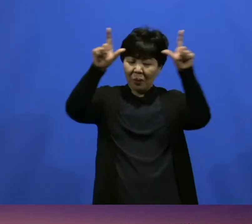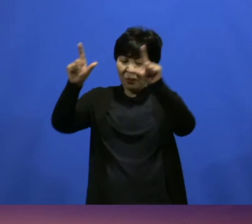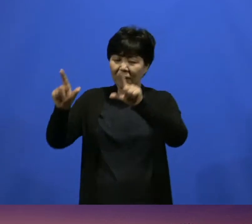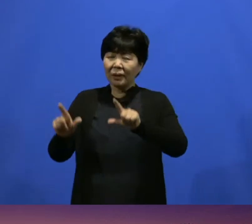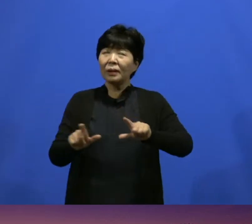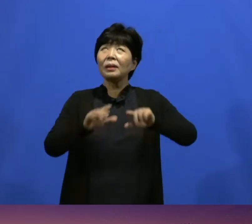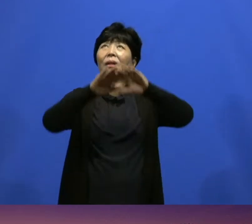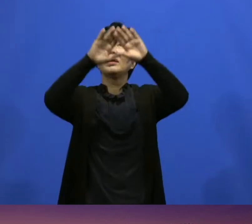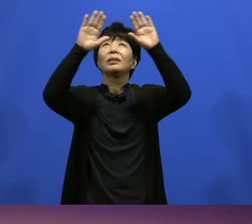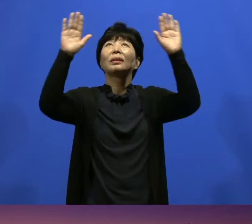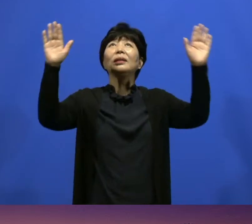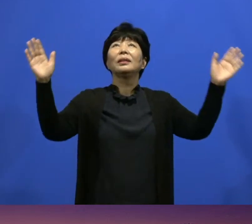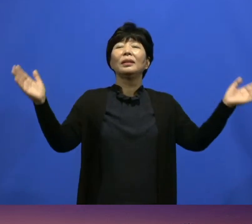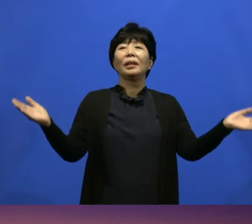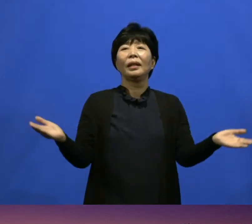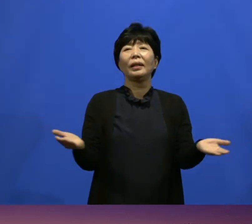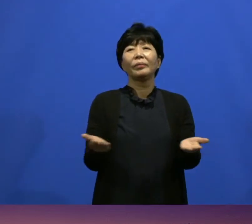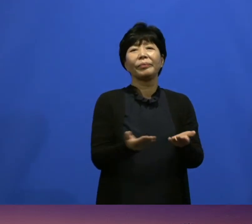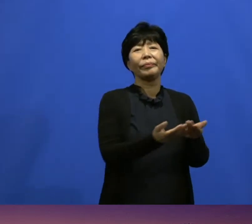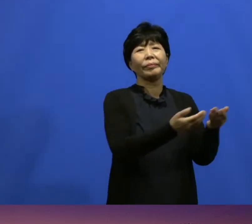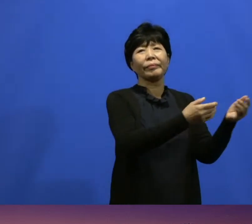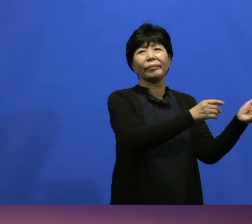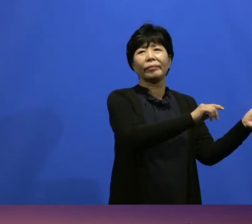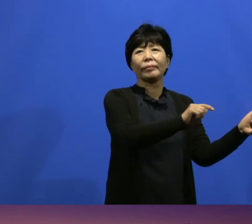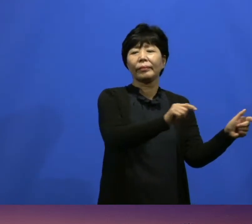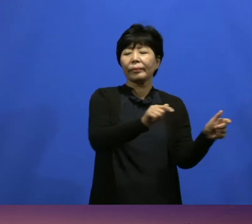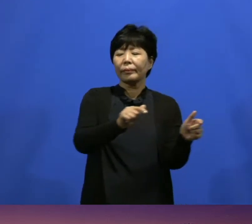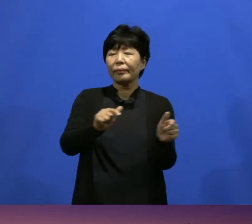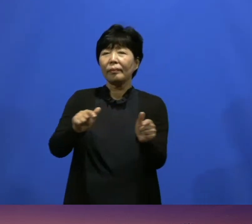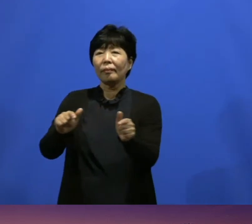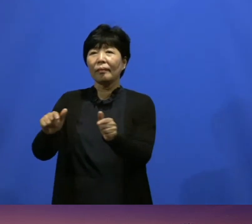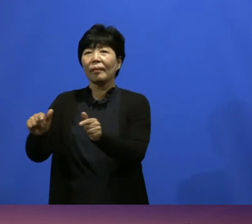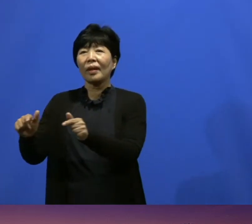누려왔던 모든 것들이